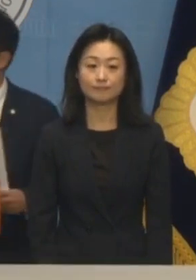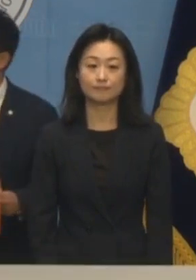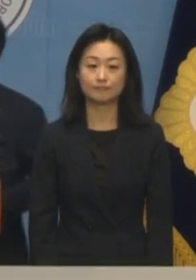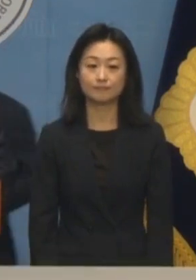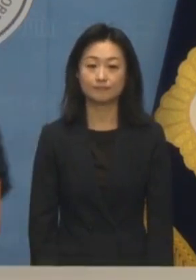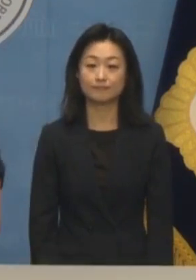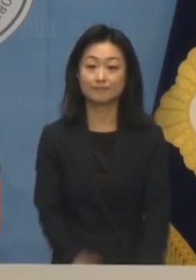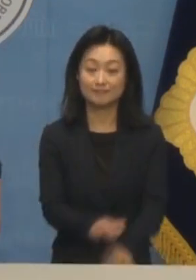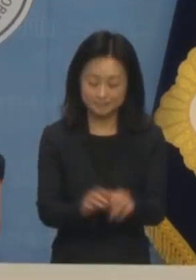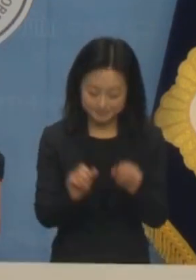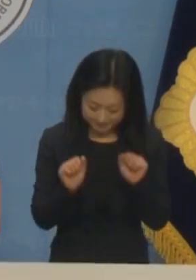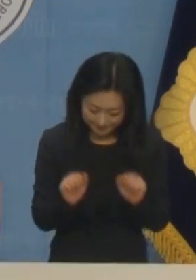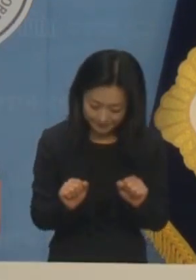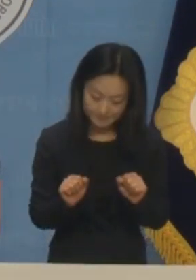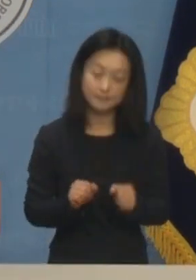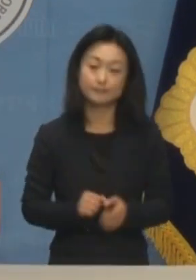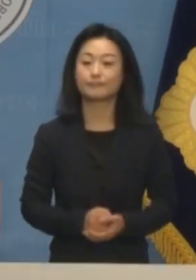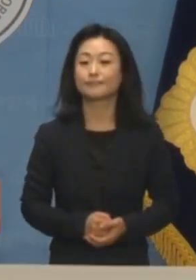네, 안녕하십니까.